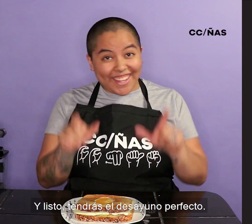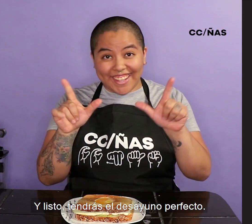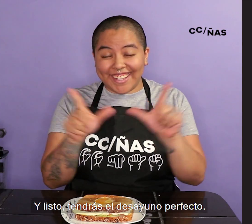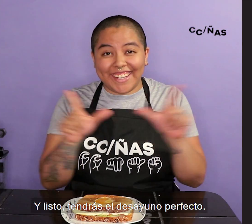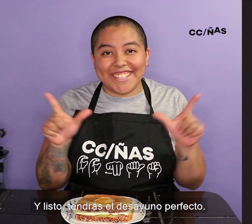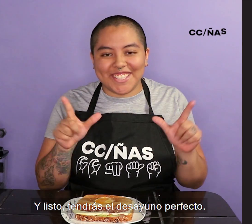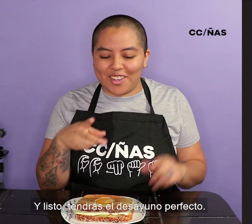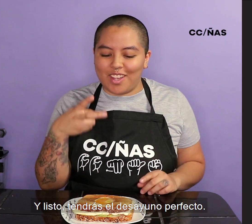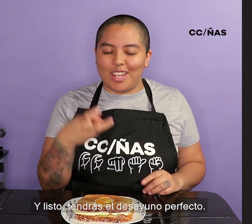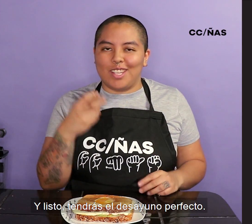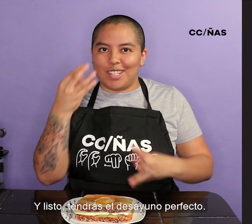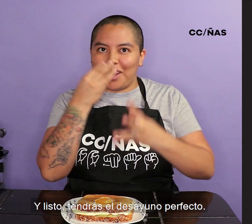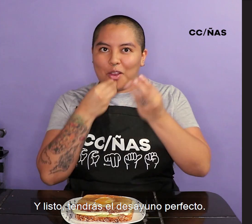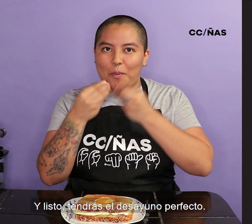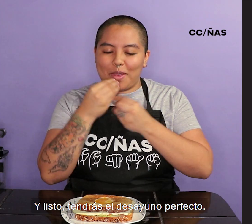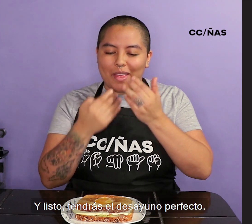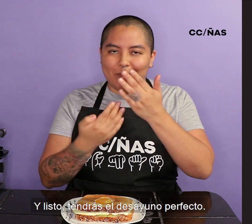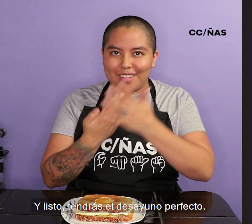¡Y listo! Tendrás el desayuno perfecto.